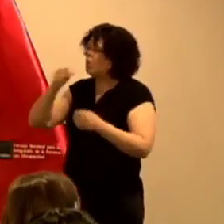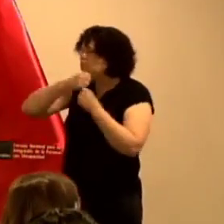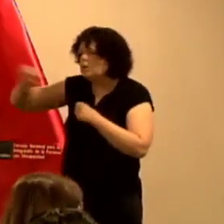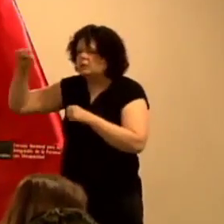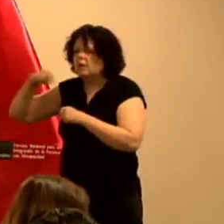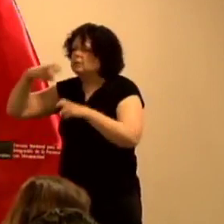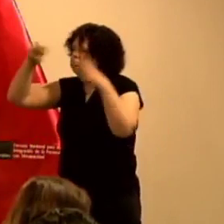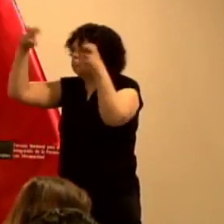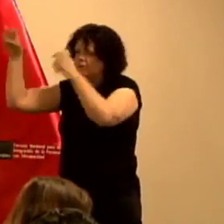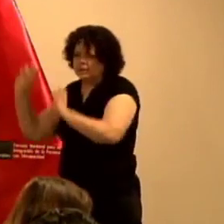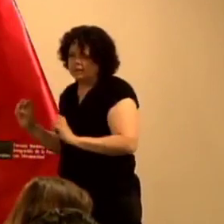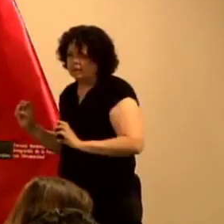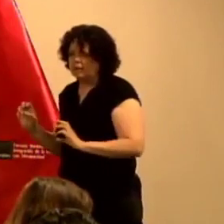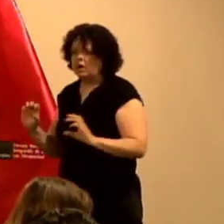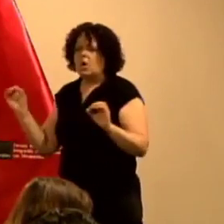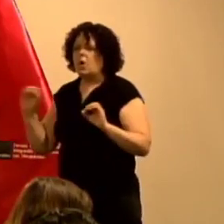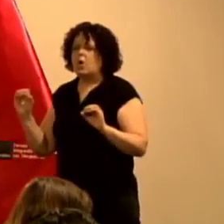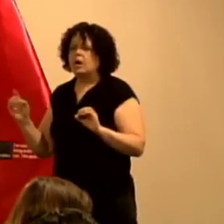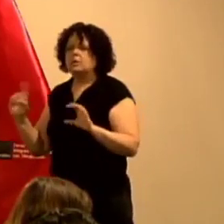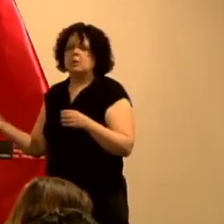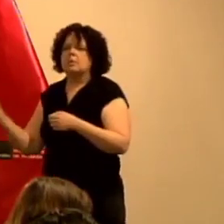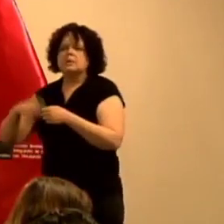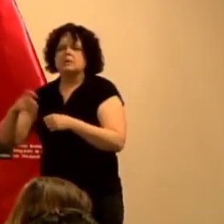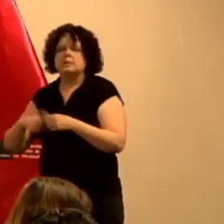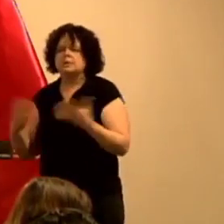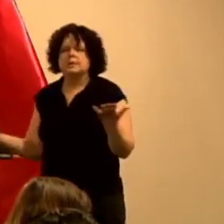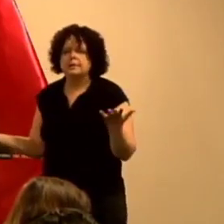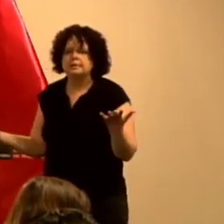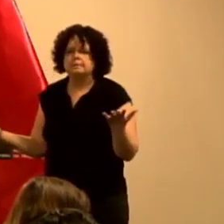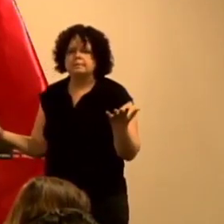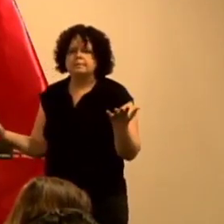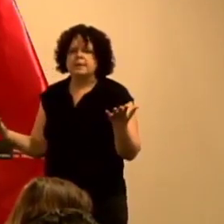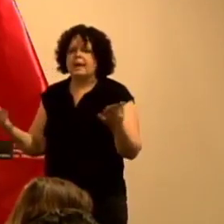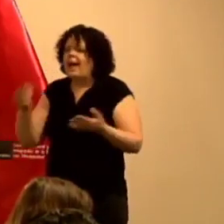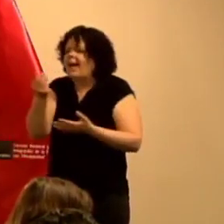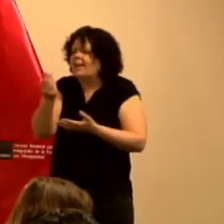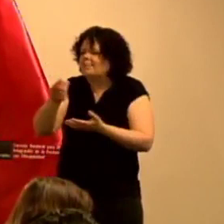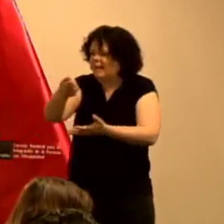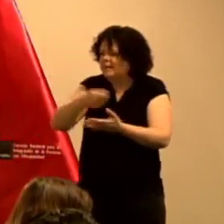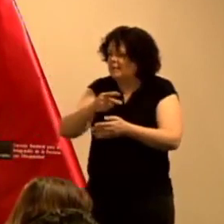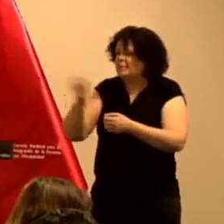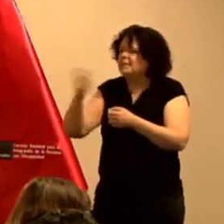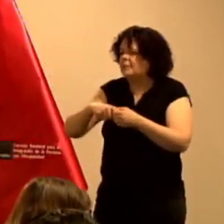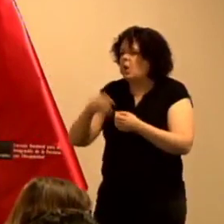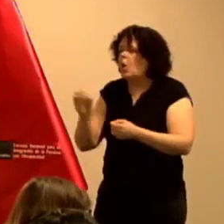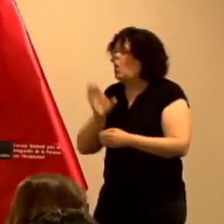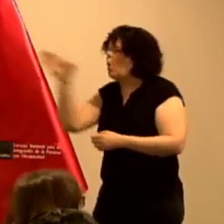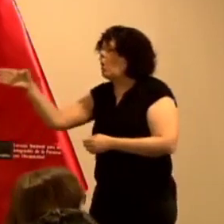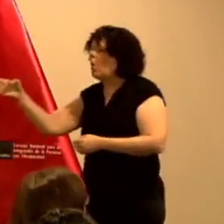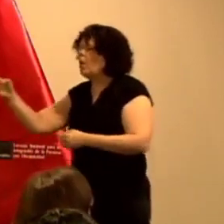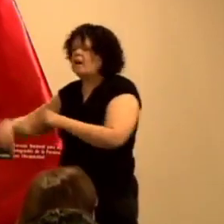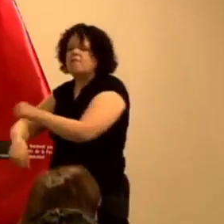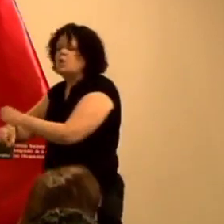etcétera, o que si está restringido su participación, llámese a los programas, a los presupuestos participativos, ir a un concierto, estadio, etcétera,